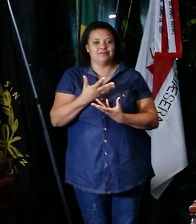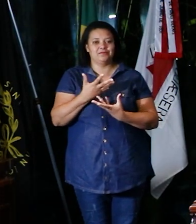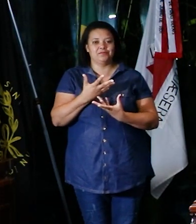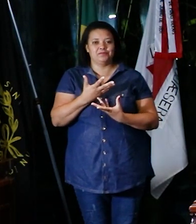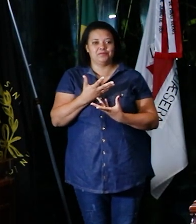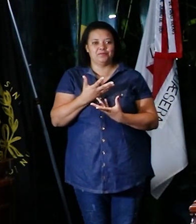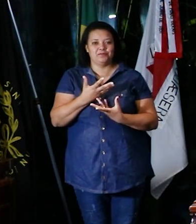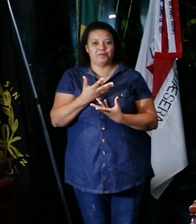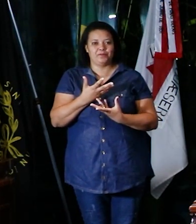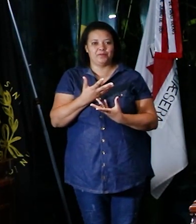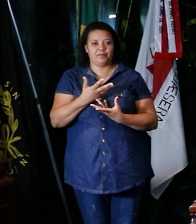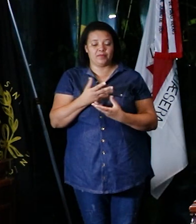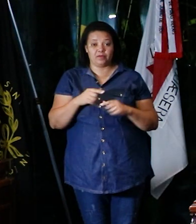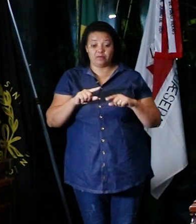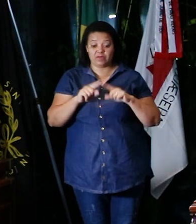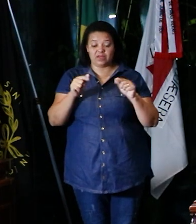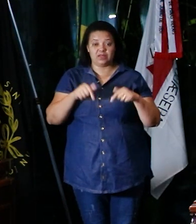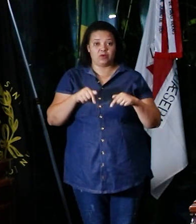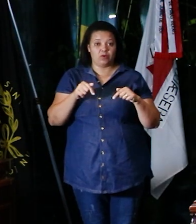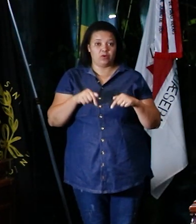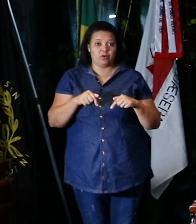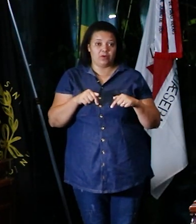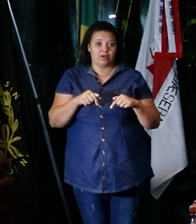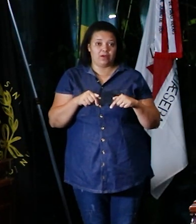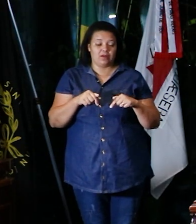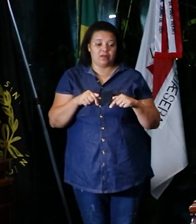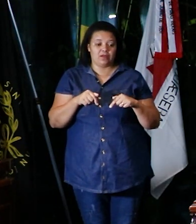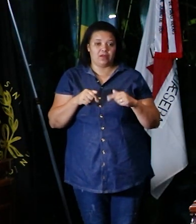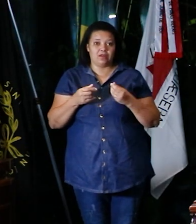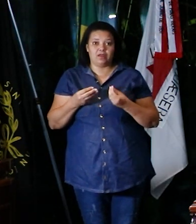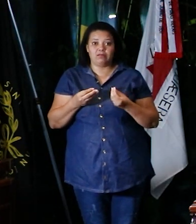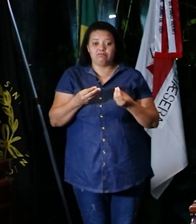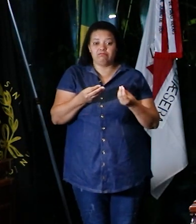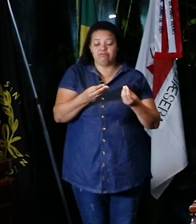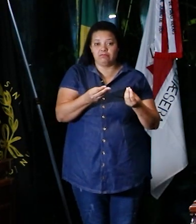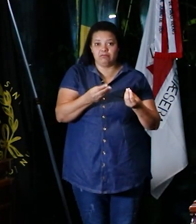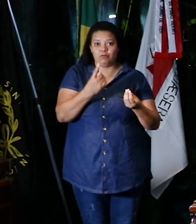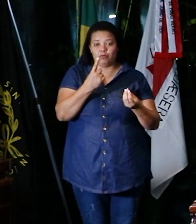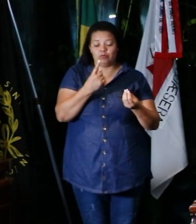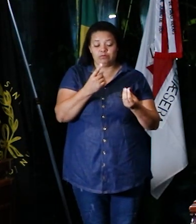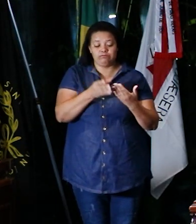Mas agora não adianta eu lhe oferecer um exemplar.